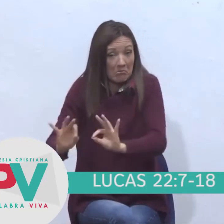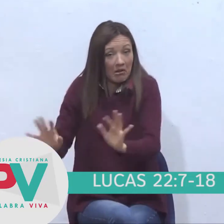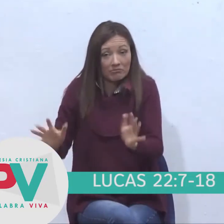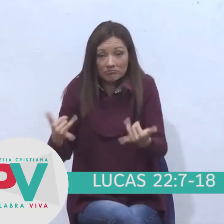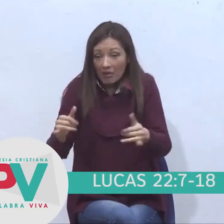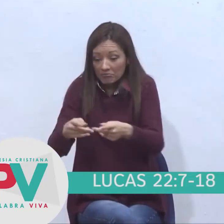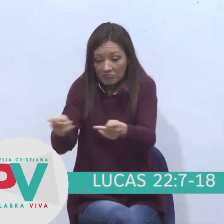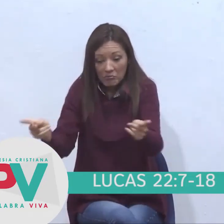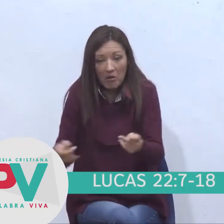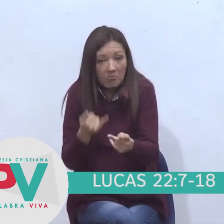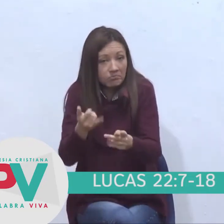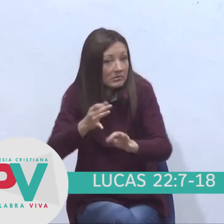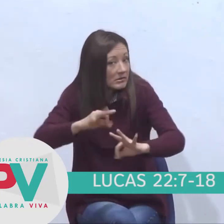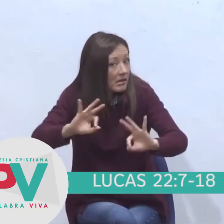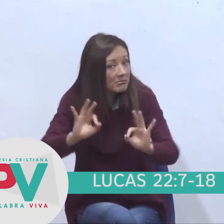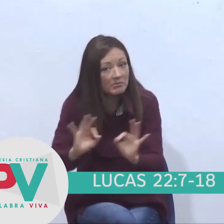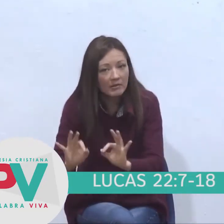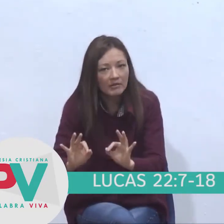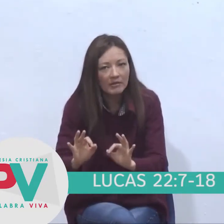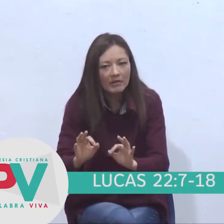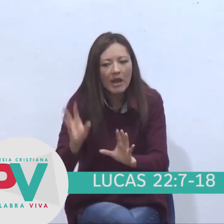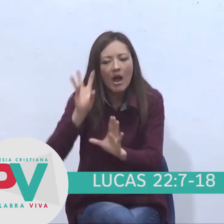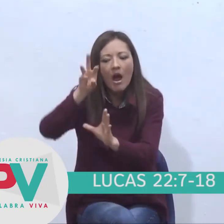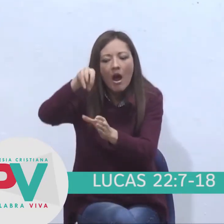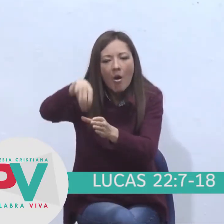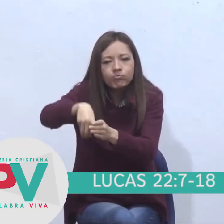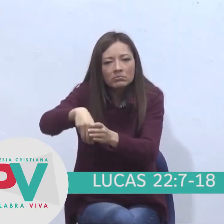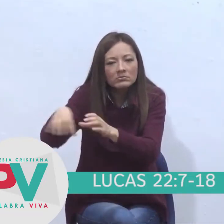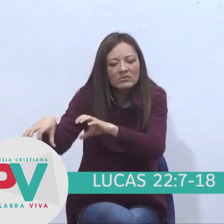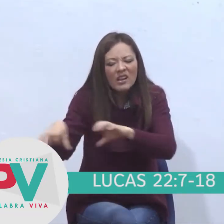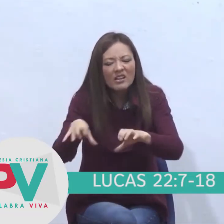lugar está preparado, pero lo que pase adentro depende de usted y de mí.